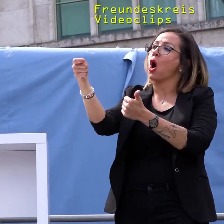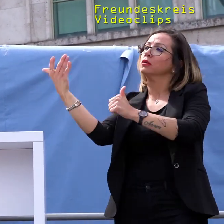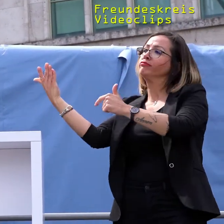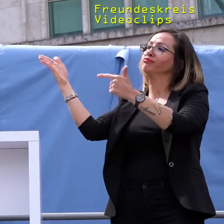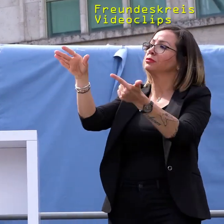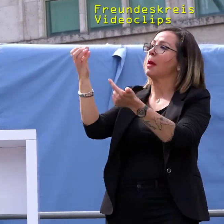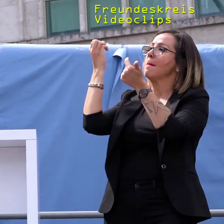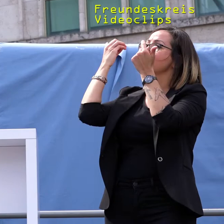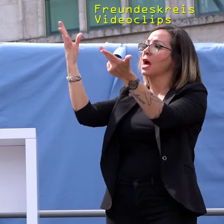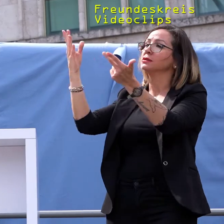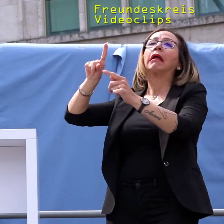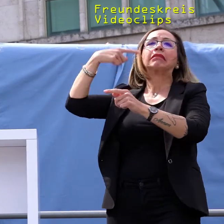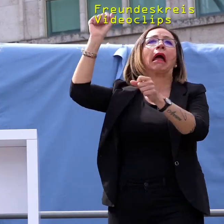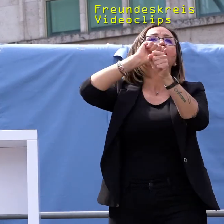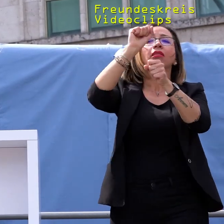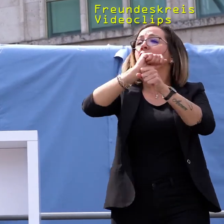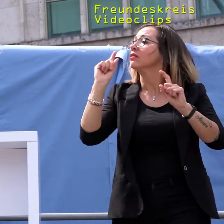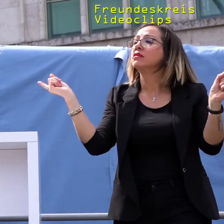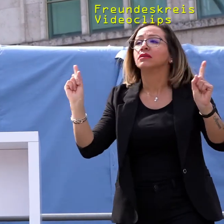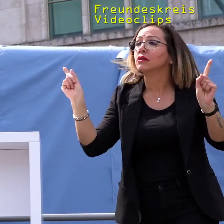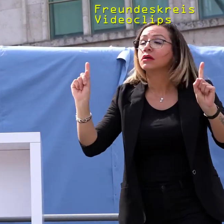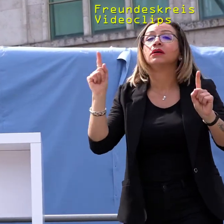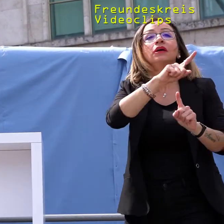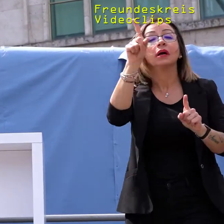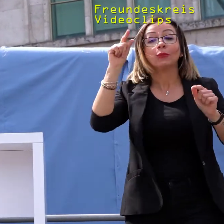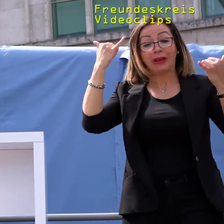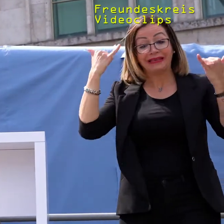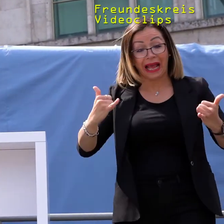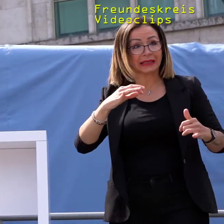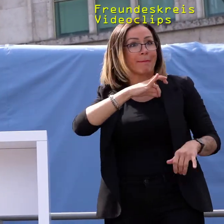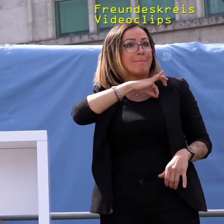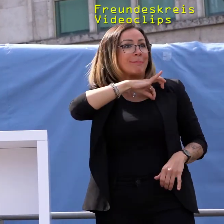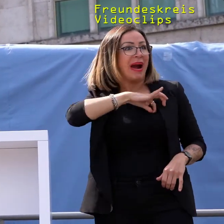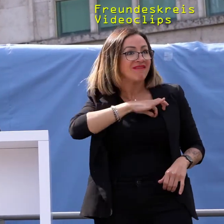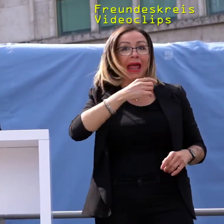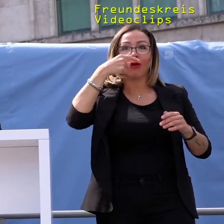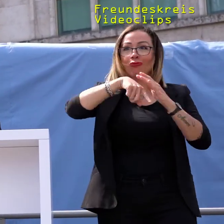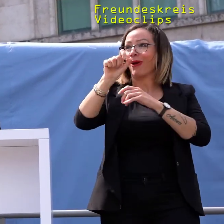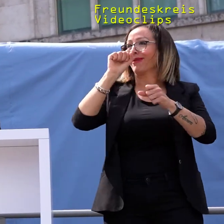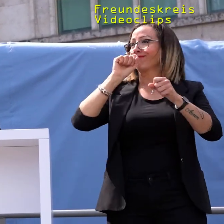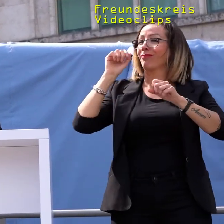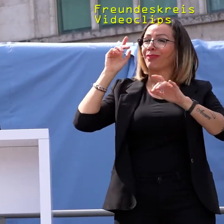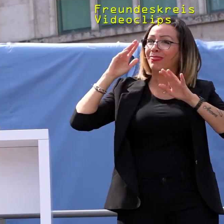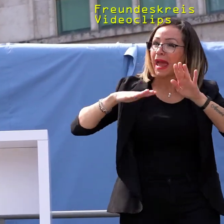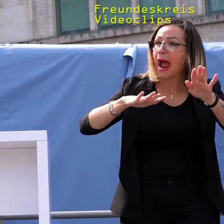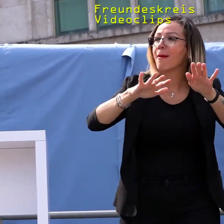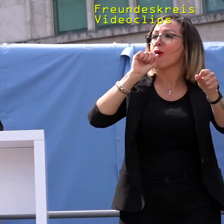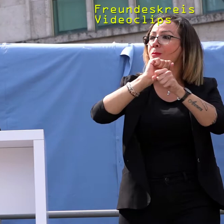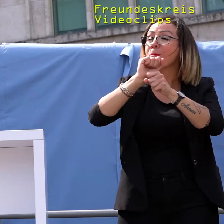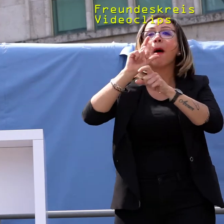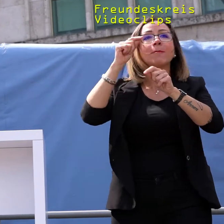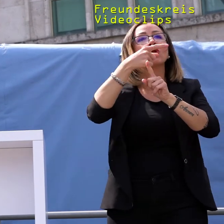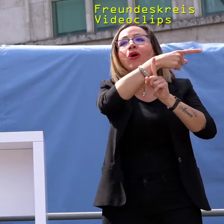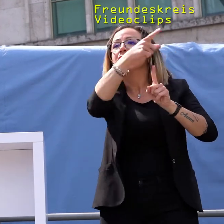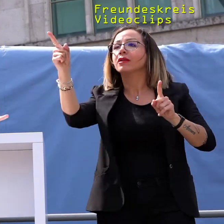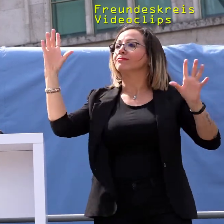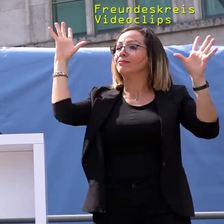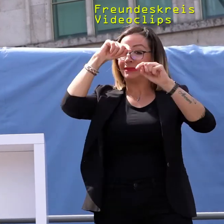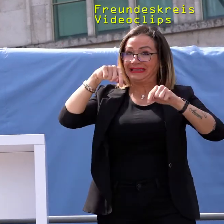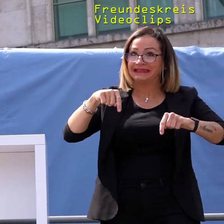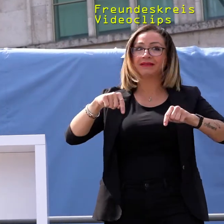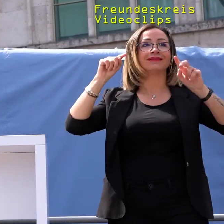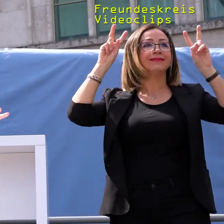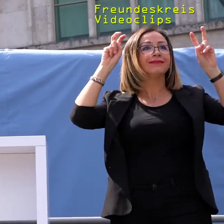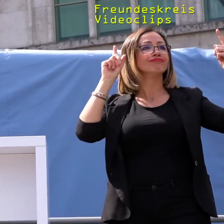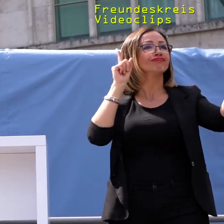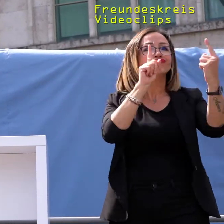die Tatsache, dass wir hier protestieren können, ein Privileg ist, das wir nutzen müssen. Bleibt hier, unterhaltet euch, lernt